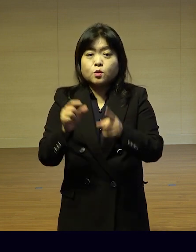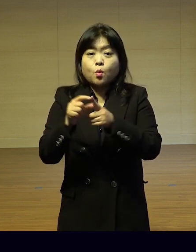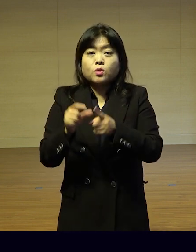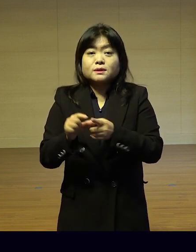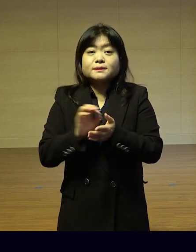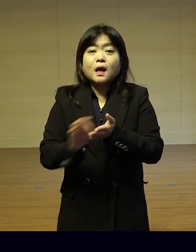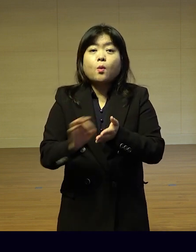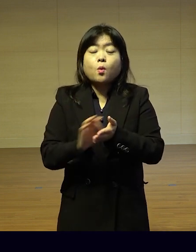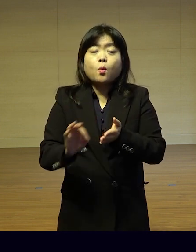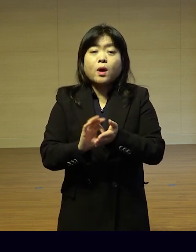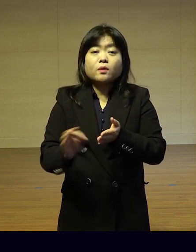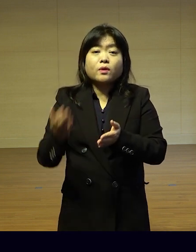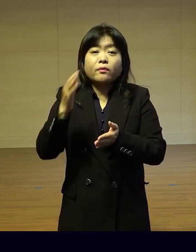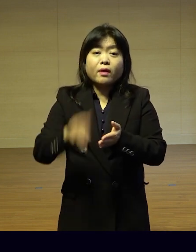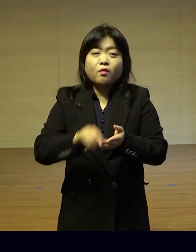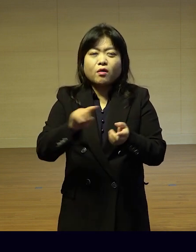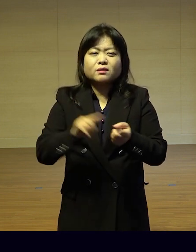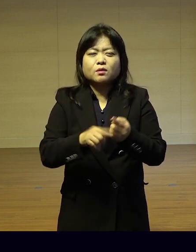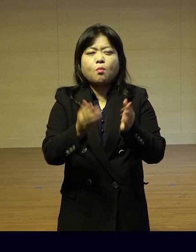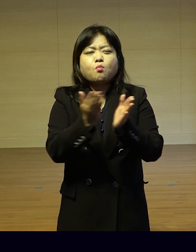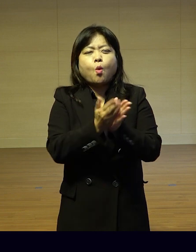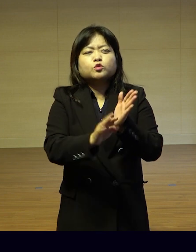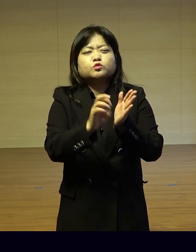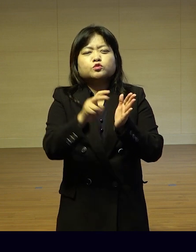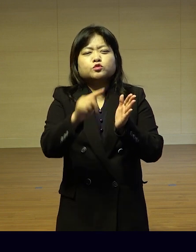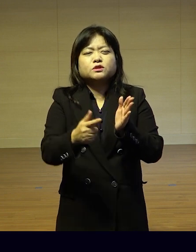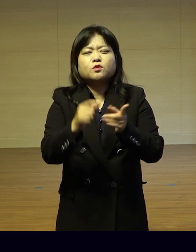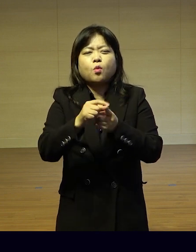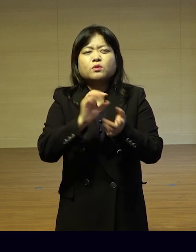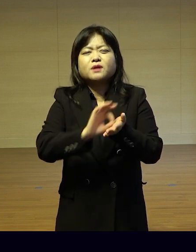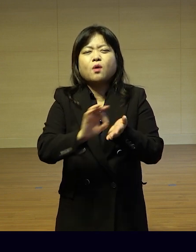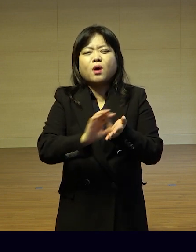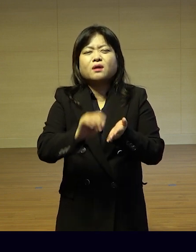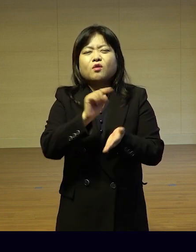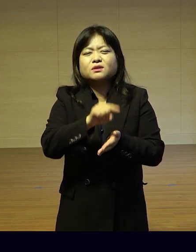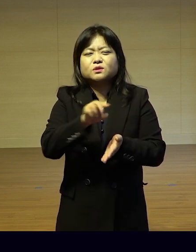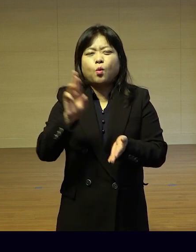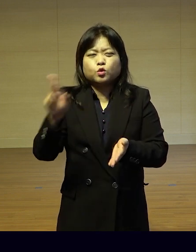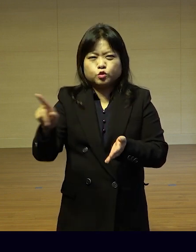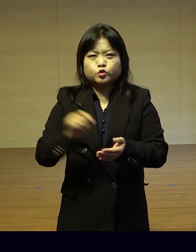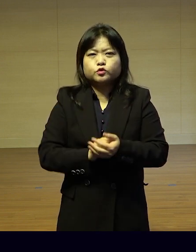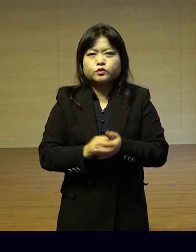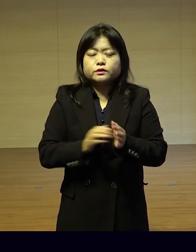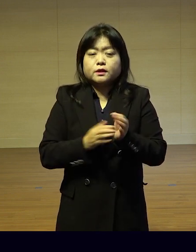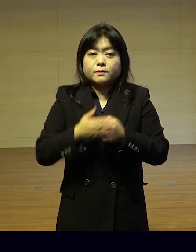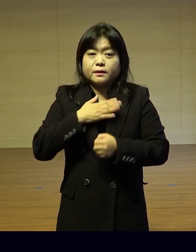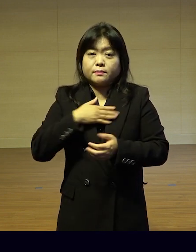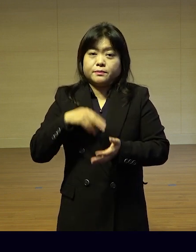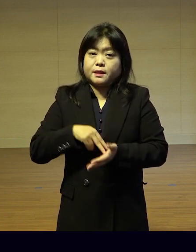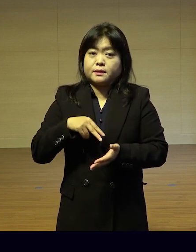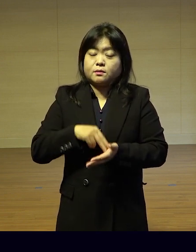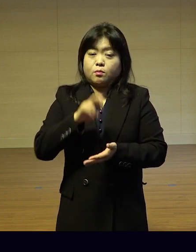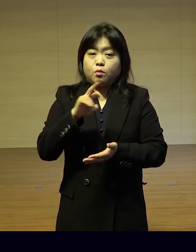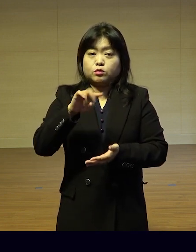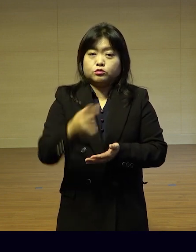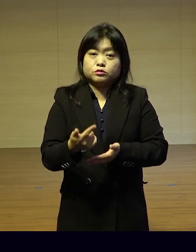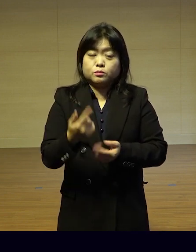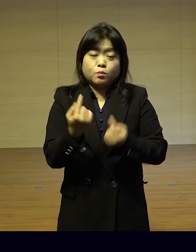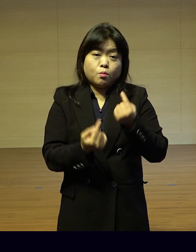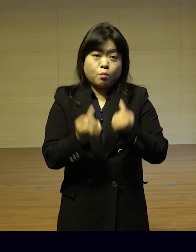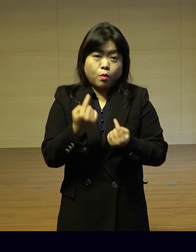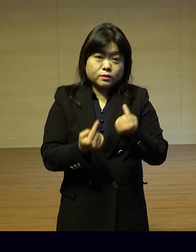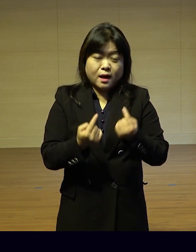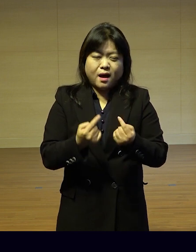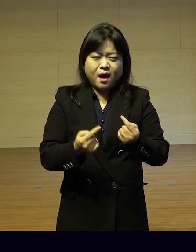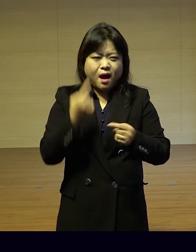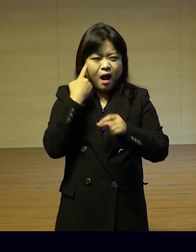할 자리에 모순이라는 용어를 사용한 점이다. 그래서 제 나름대로는 이제 학문적으로 좀